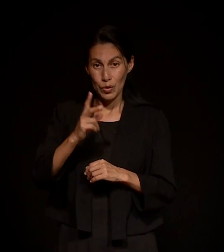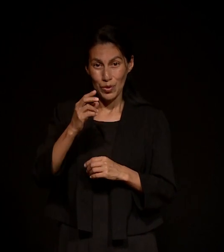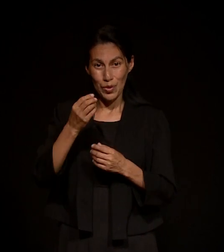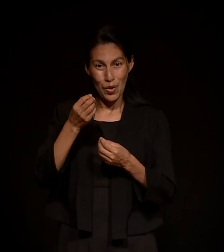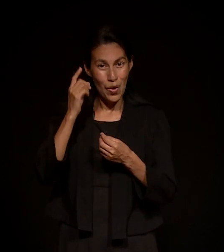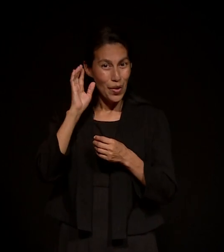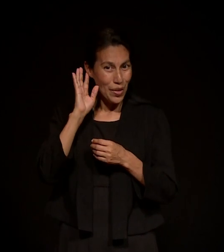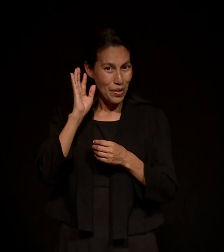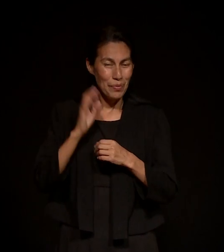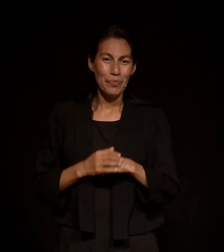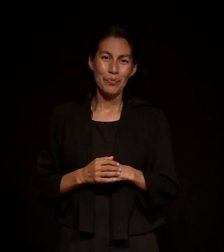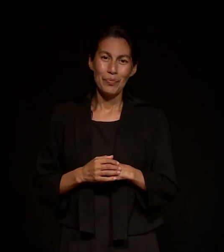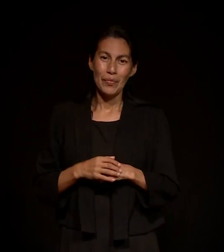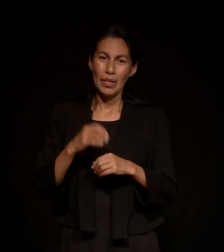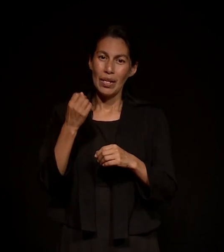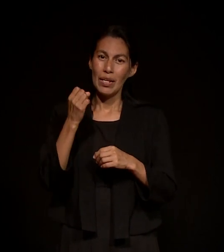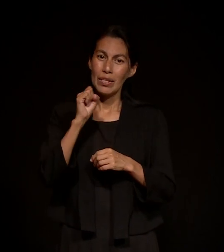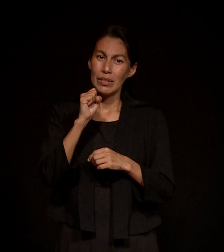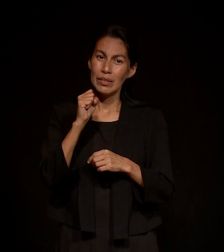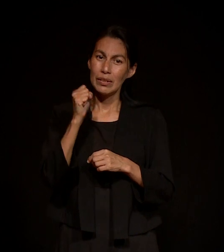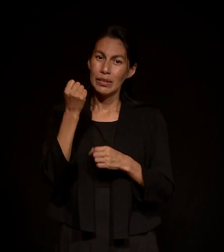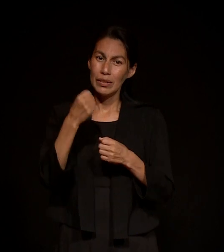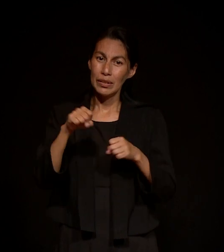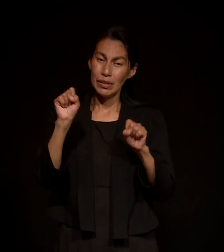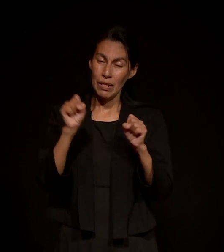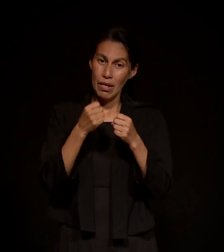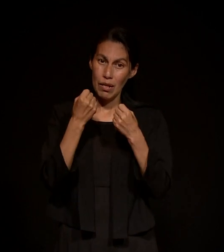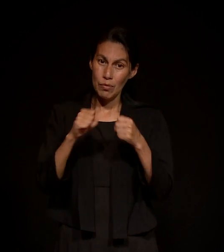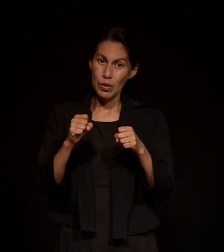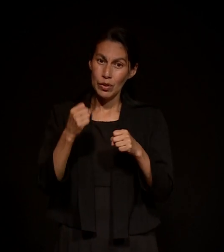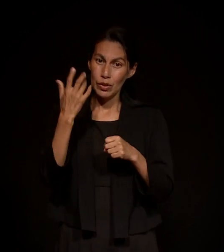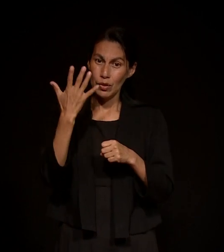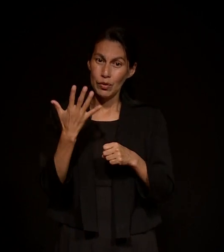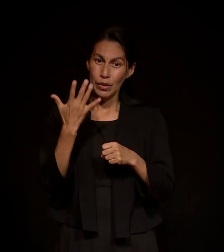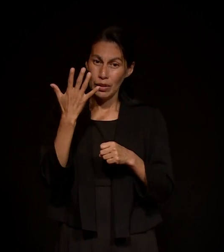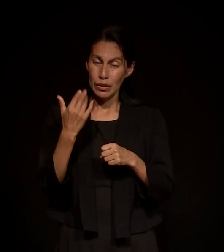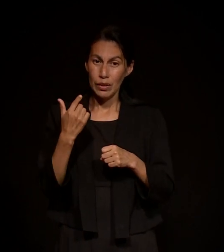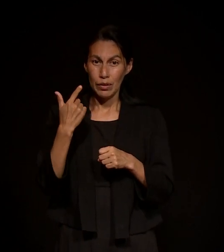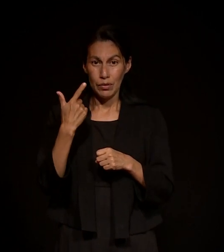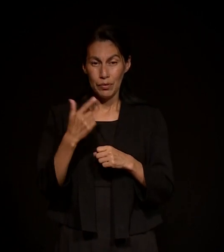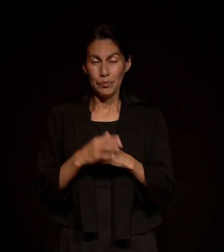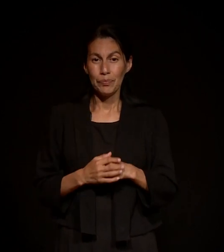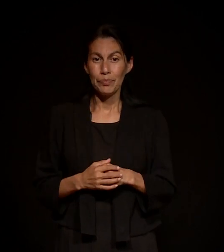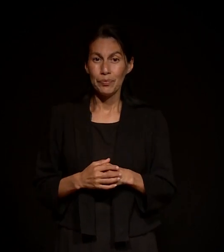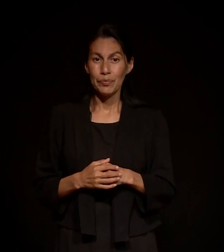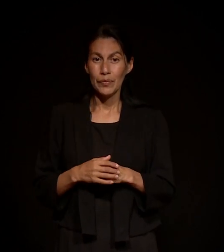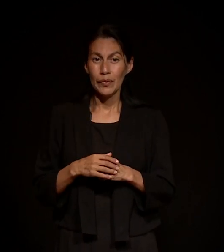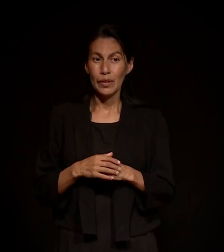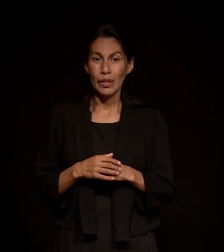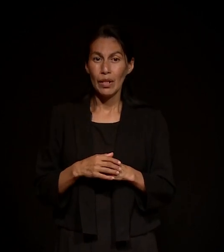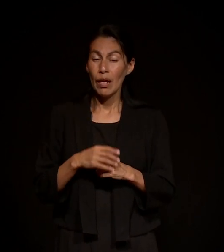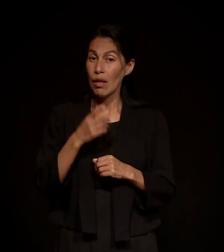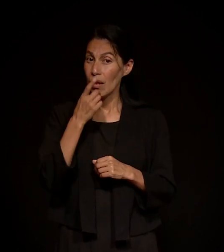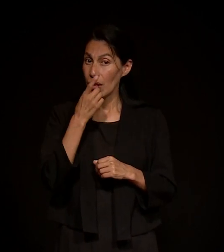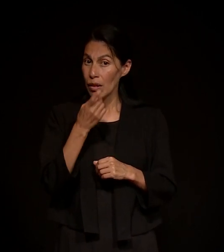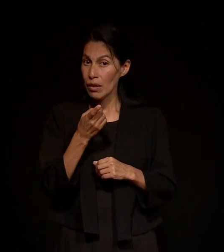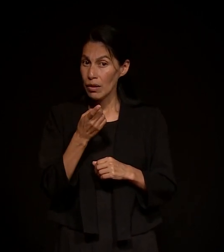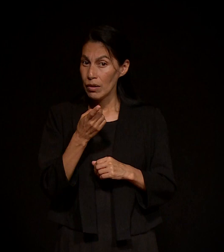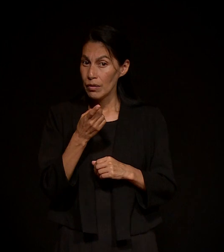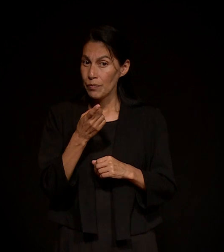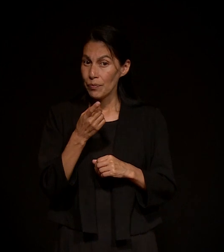55:17. Sí. Muy bien, para aprender para esta semana, ¿no es cierto? Sí. Además, lo grabamos para los